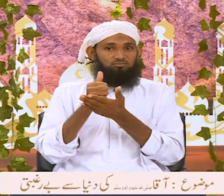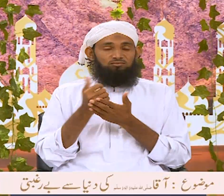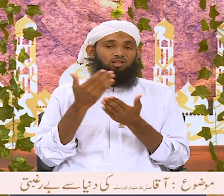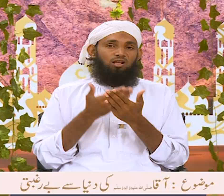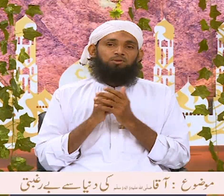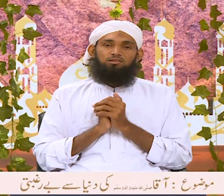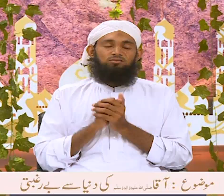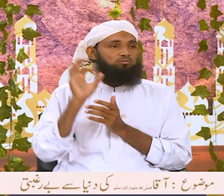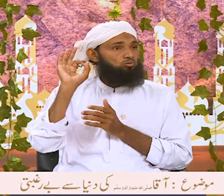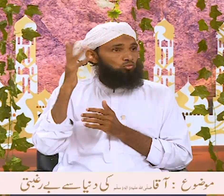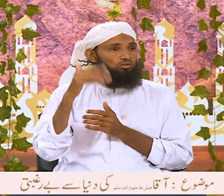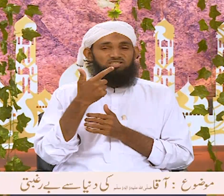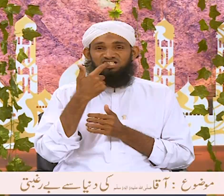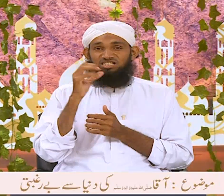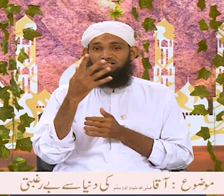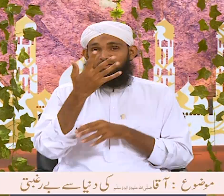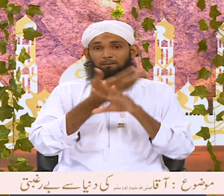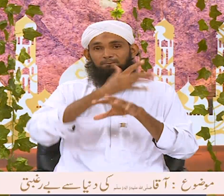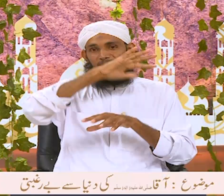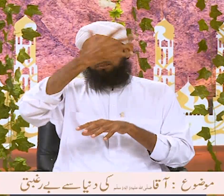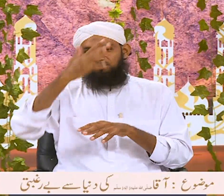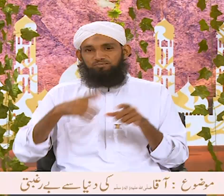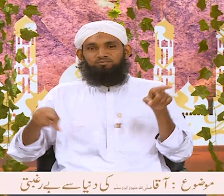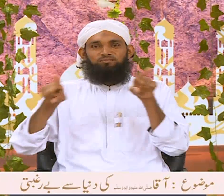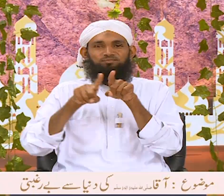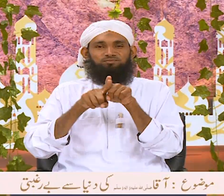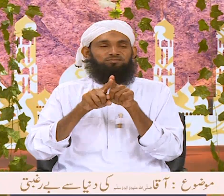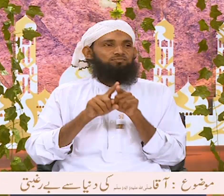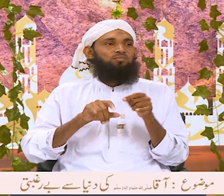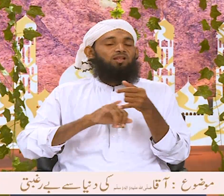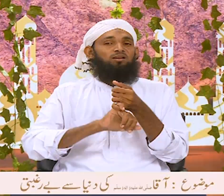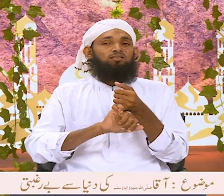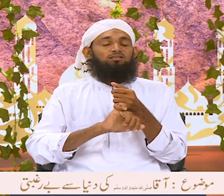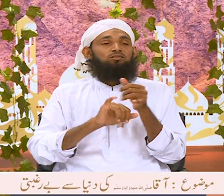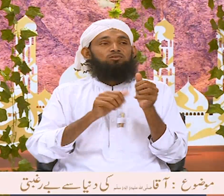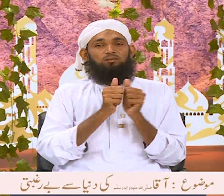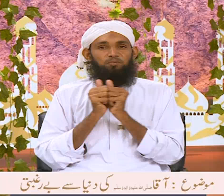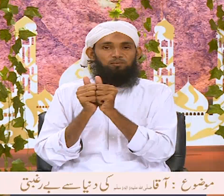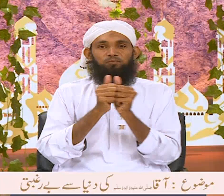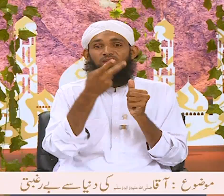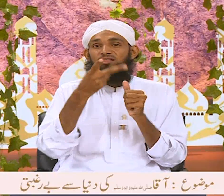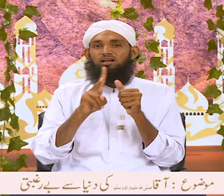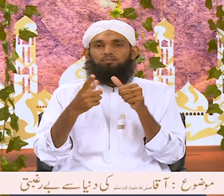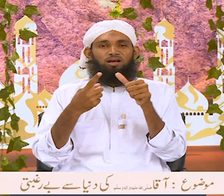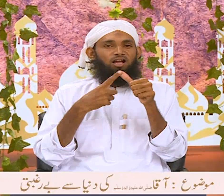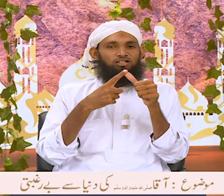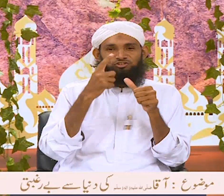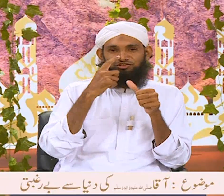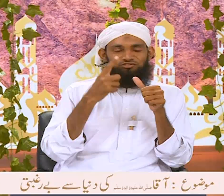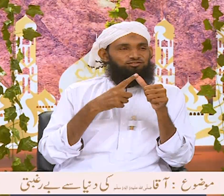سونے چاندی کے پہاڑ ساتھ چلتے۔ مسلمانوں کی پیاری امی جان حضرت عائشہ صدیقہ طیبہ طاہرہ رضی اللہ عنہا فرماتی